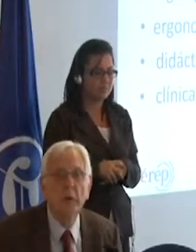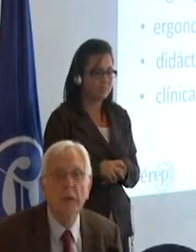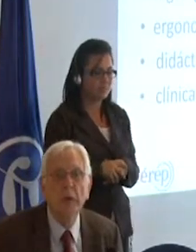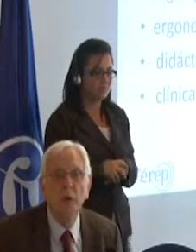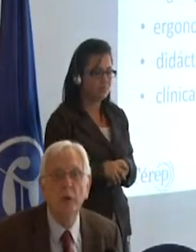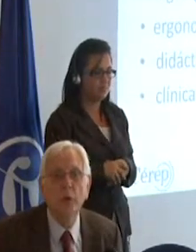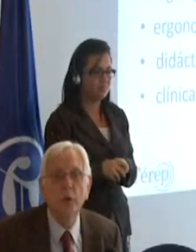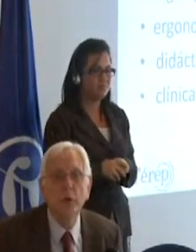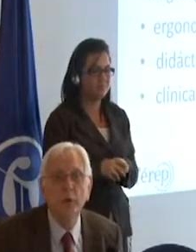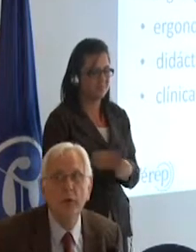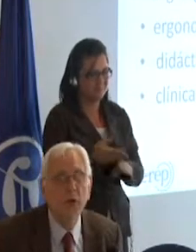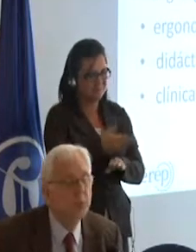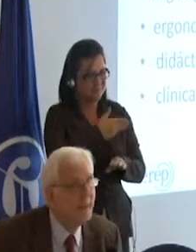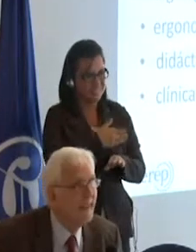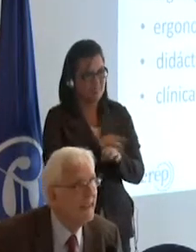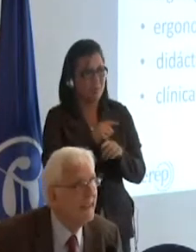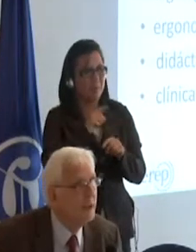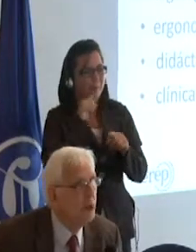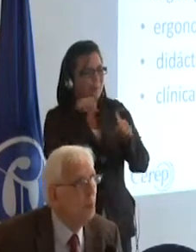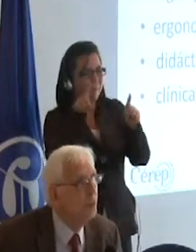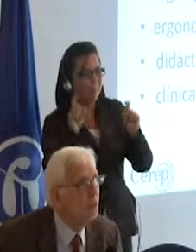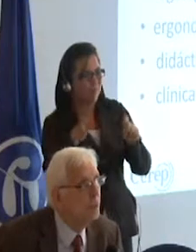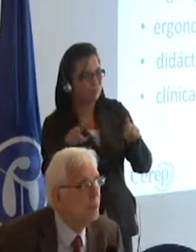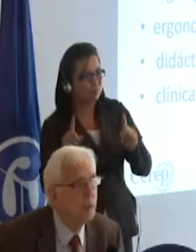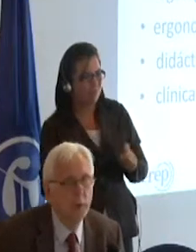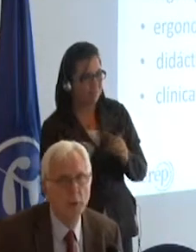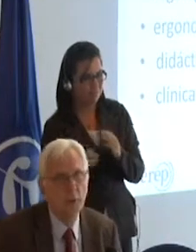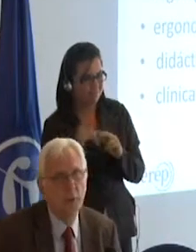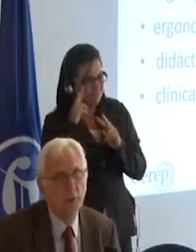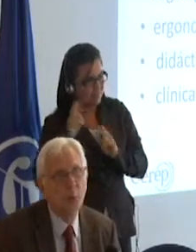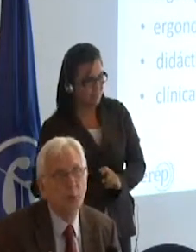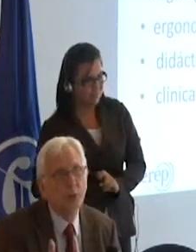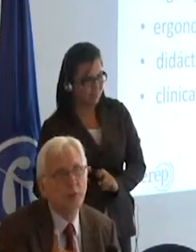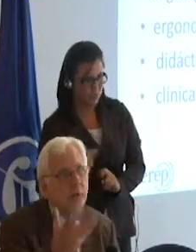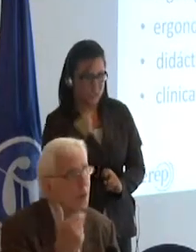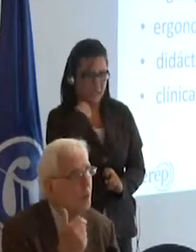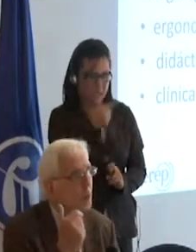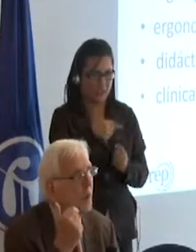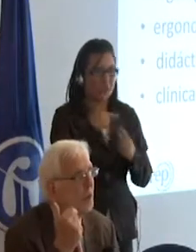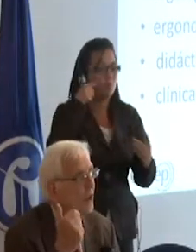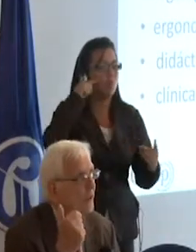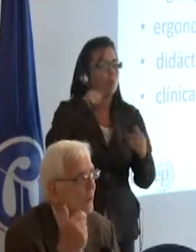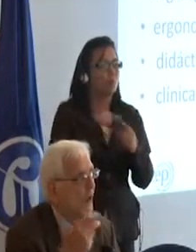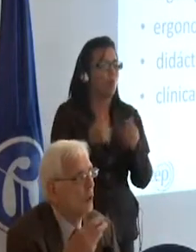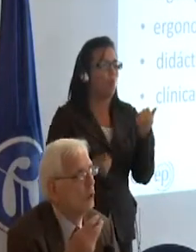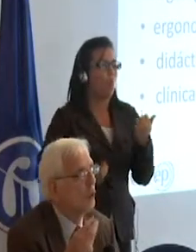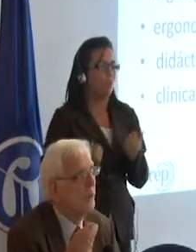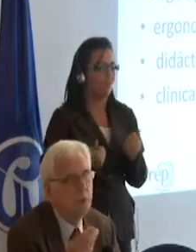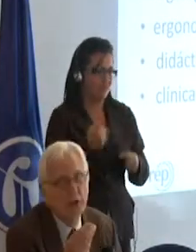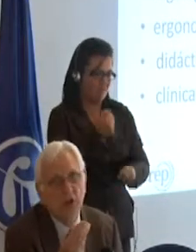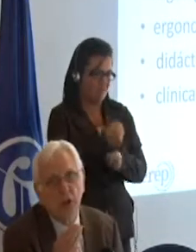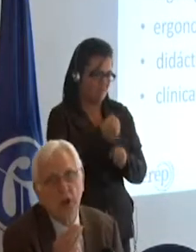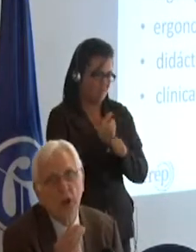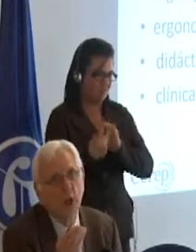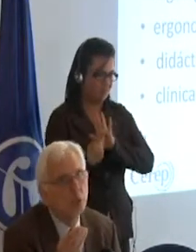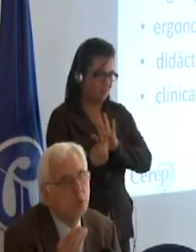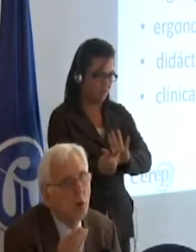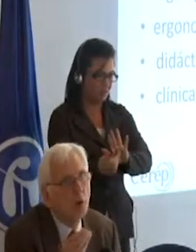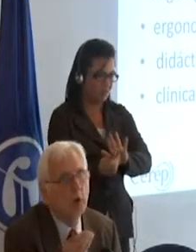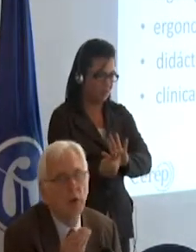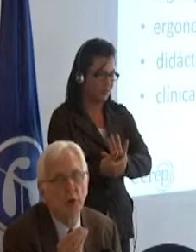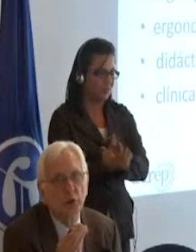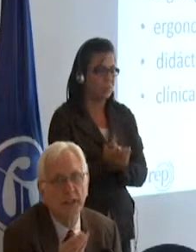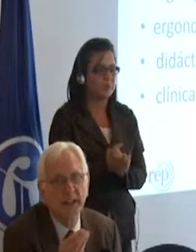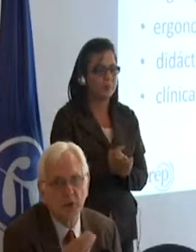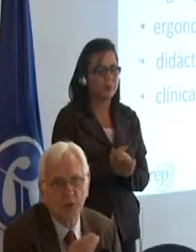al comienzo les di unas preguntas de investigación. Les expliqué cuál era el objetivo del trabajo que les presento.